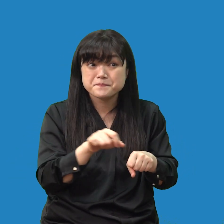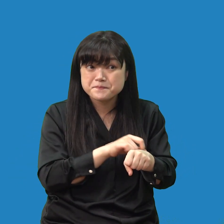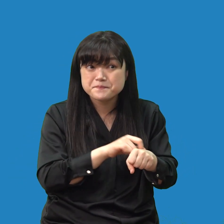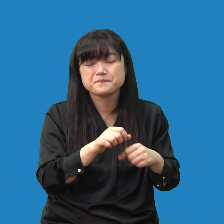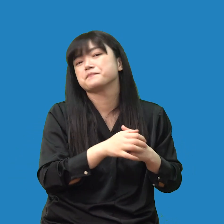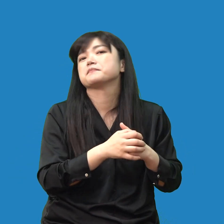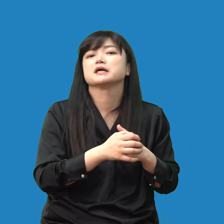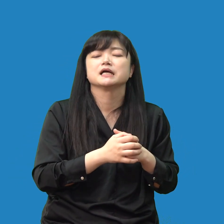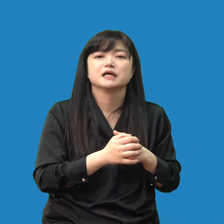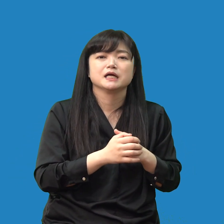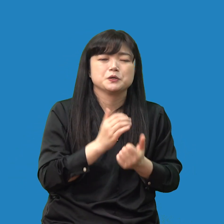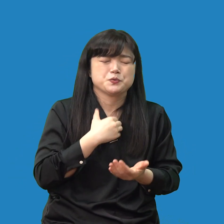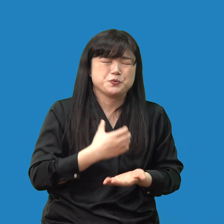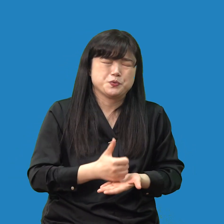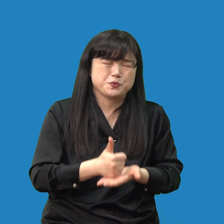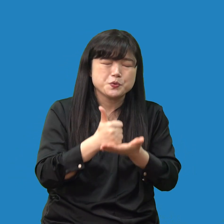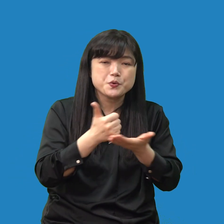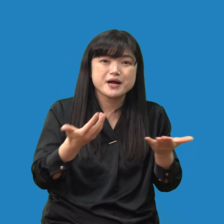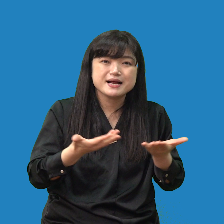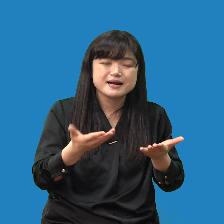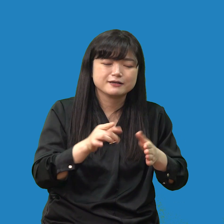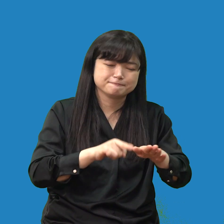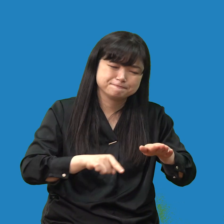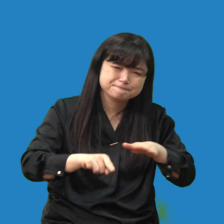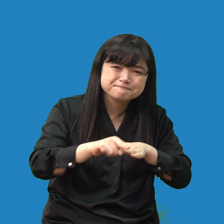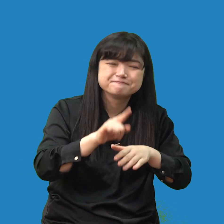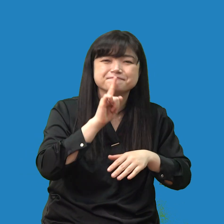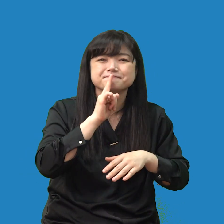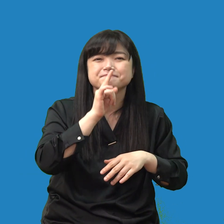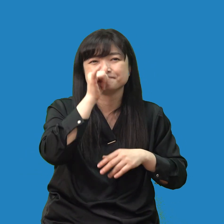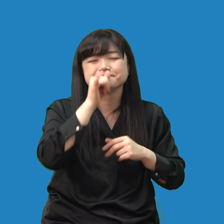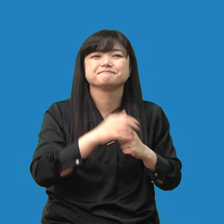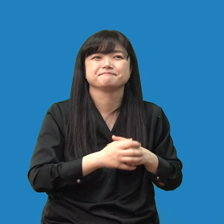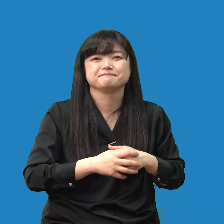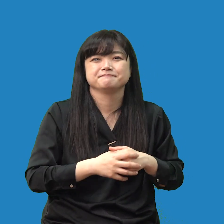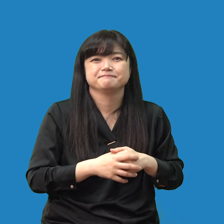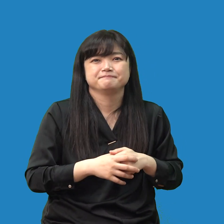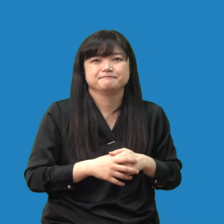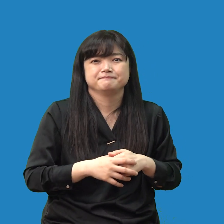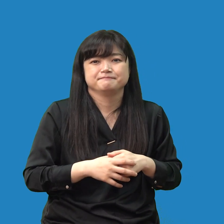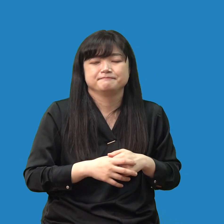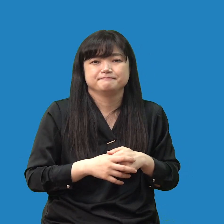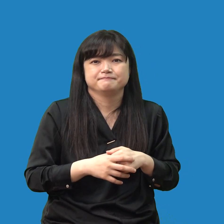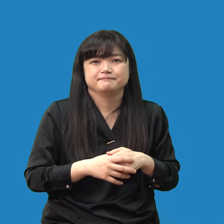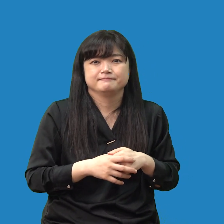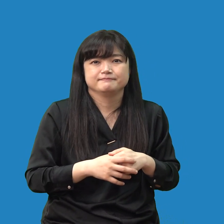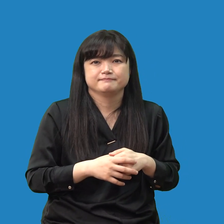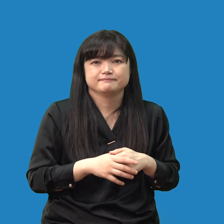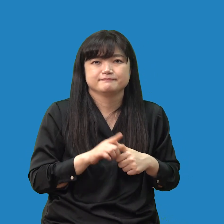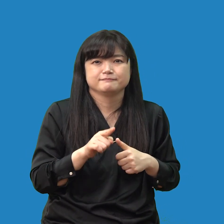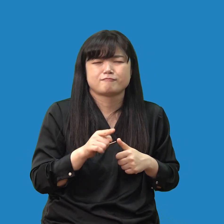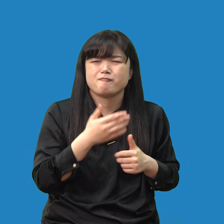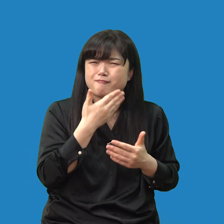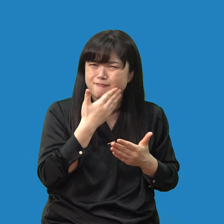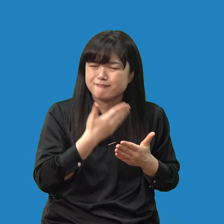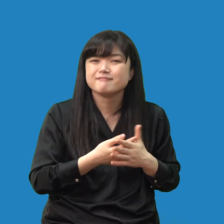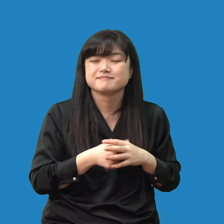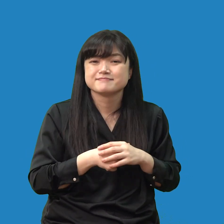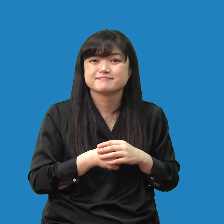여기에 존경하는 일에 서로 앞장서라, 이렇게 명령을 하는데요. 참 이게